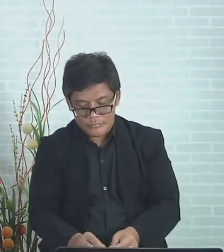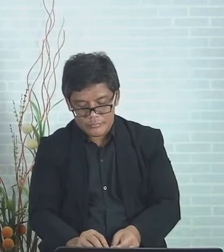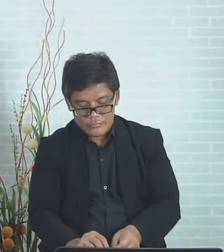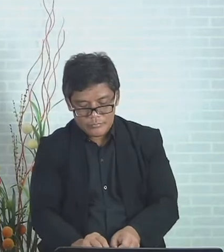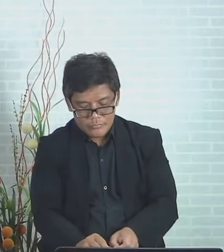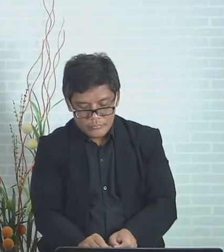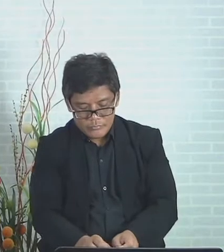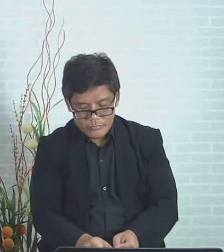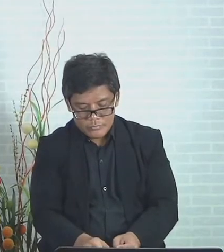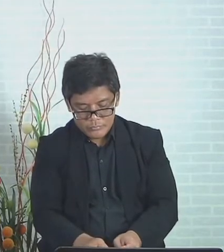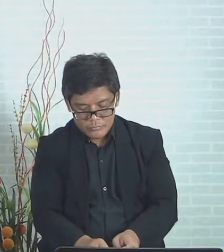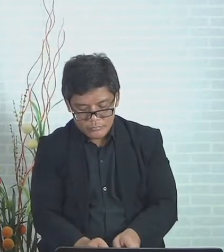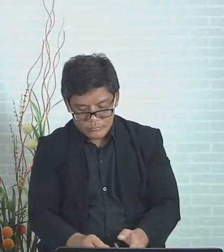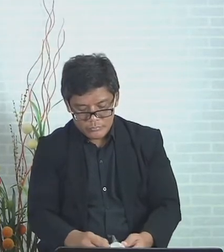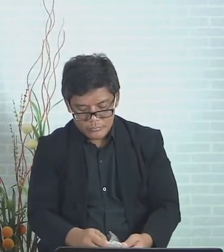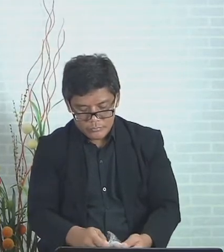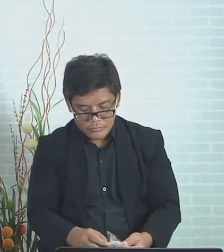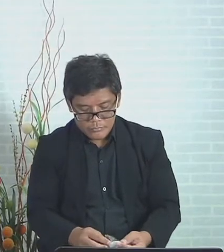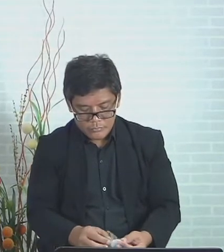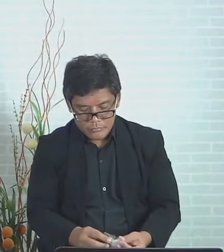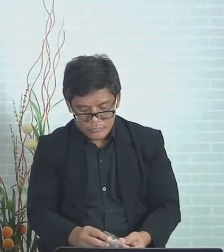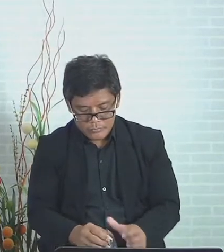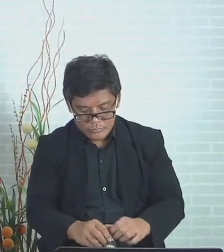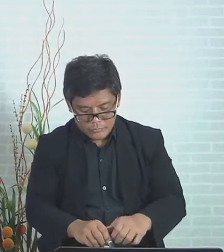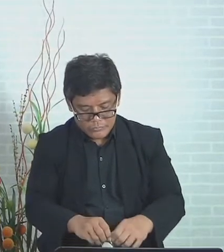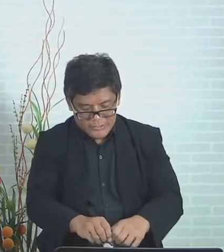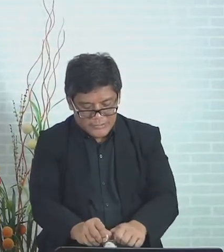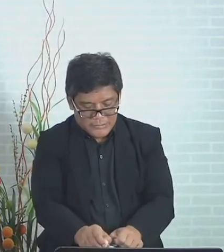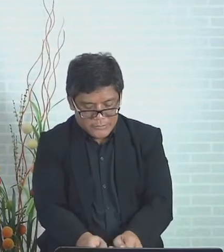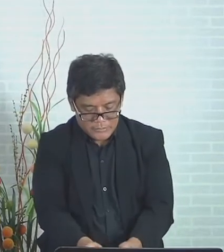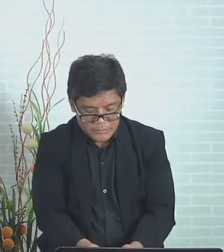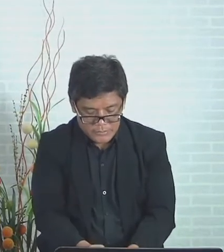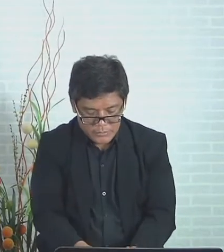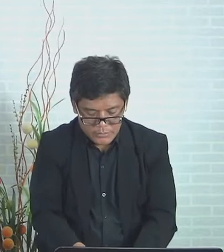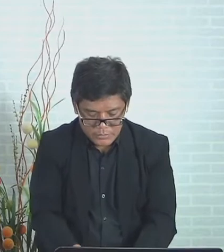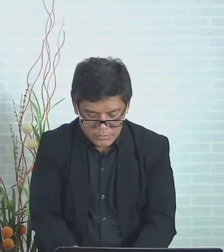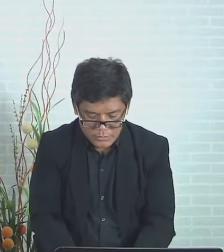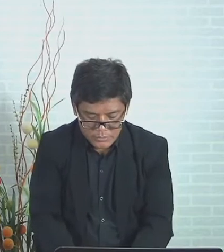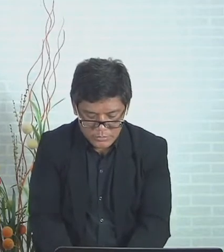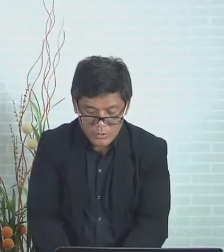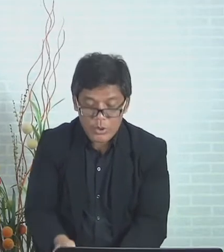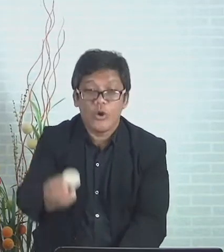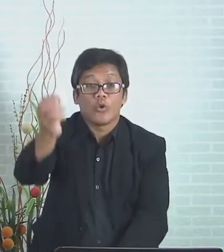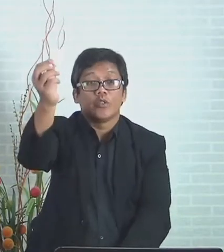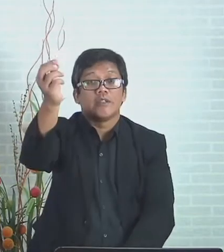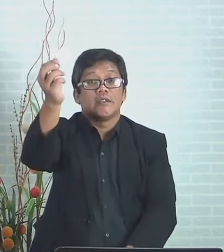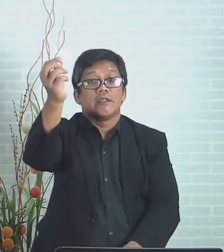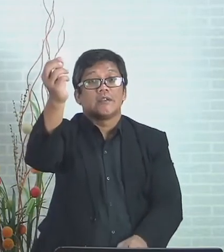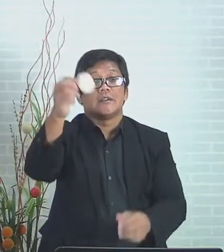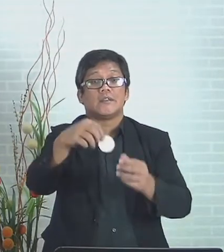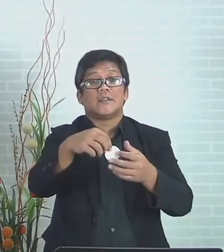hai hai Hai roti yang kita percaya kali ini adalah lambang daripada